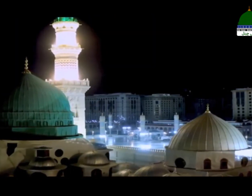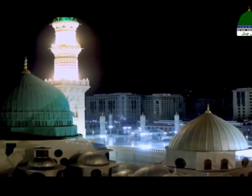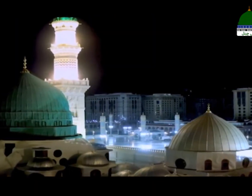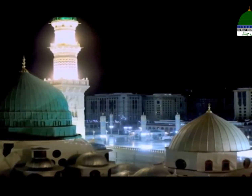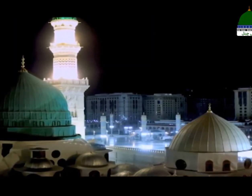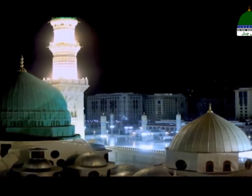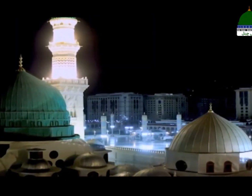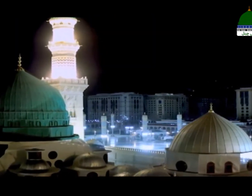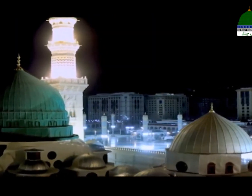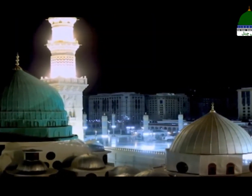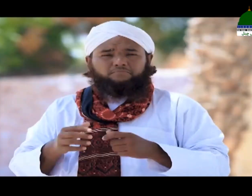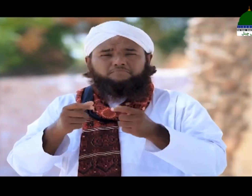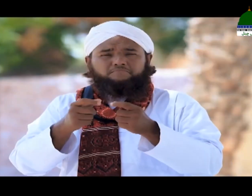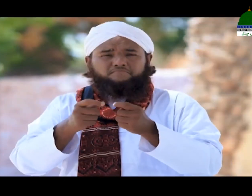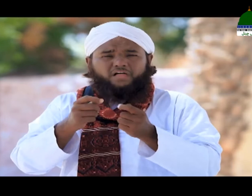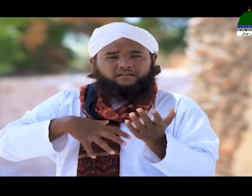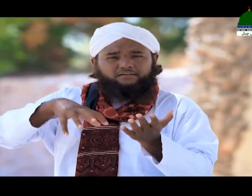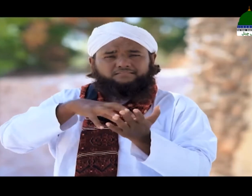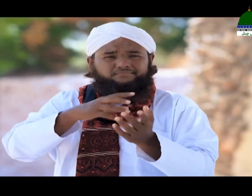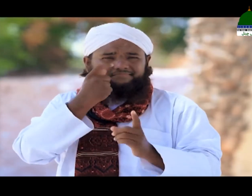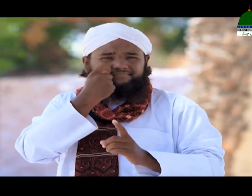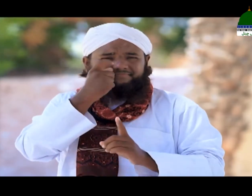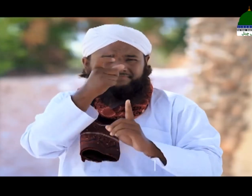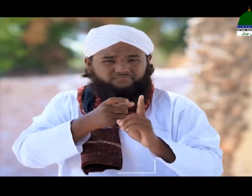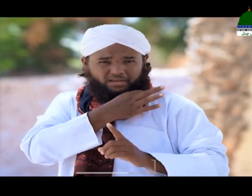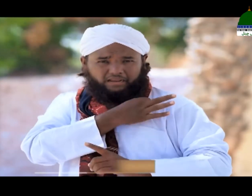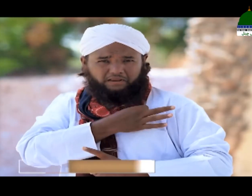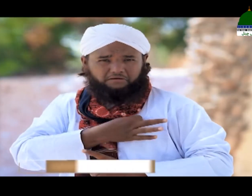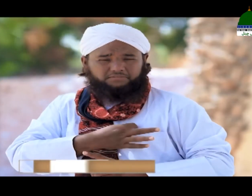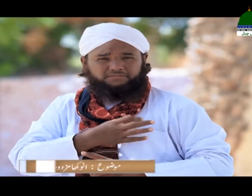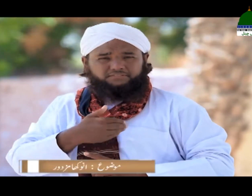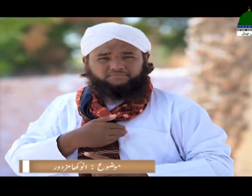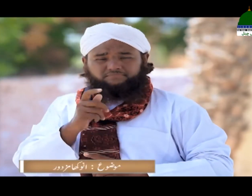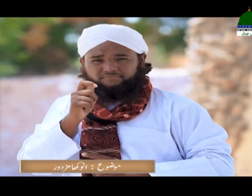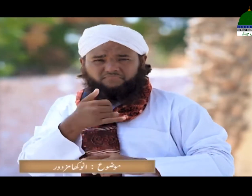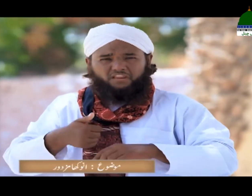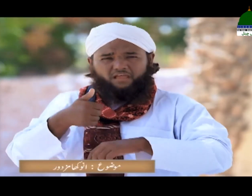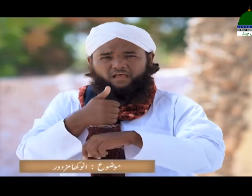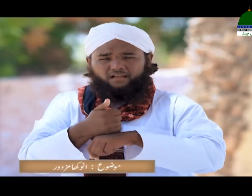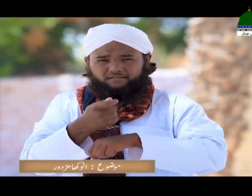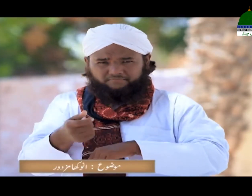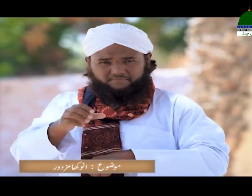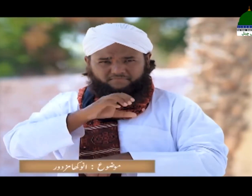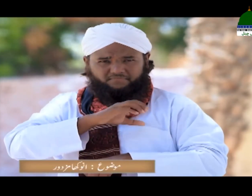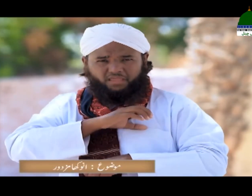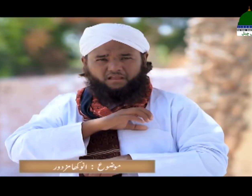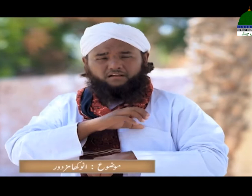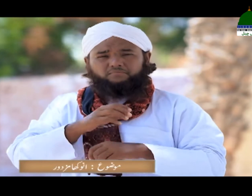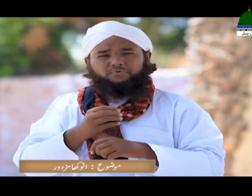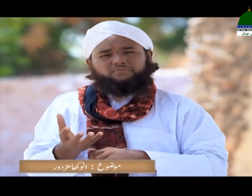اللہ علی محمد۔ بنی اسرائیل کا ایک عابد بقدر کفایت رزق حلال کماتا اور باقی وقت